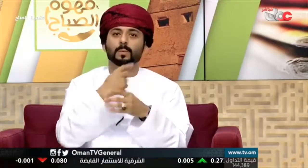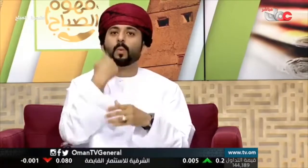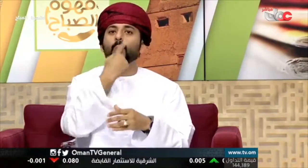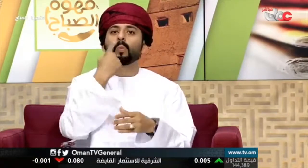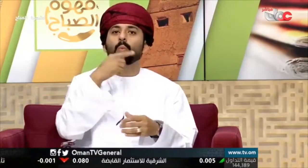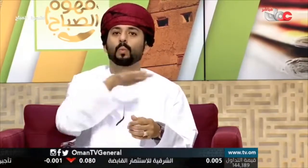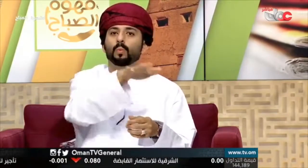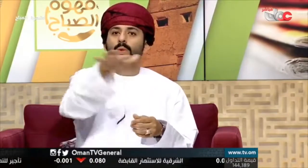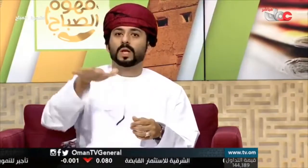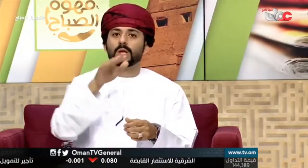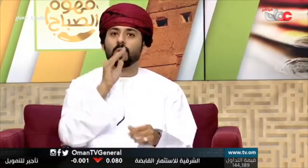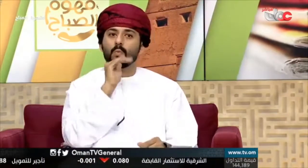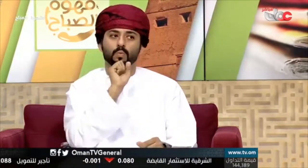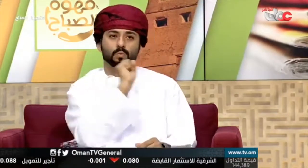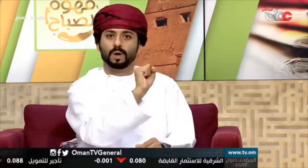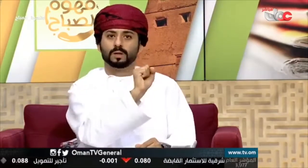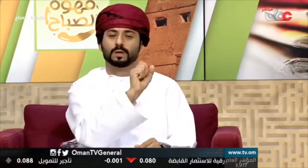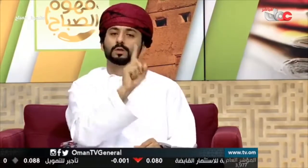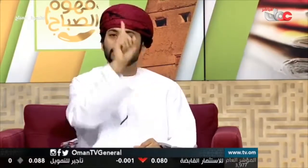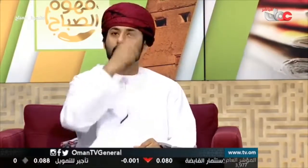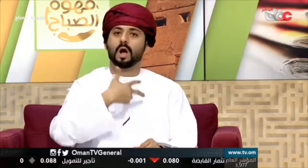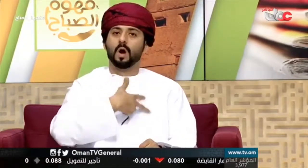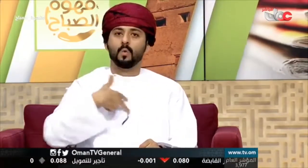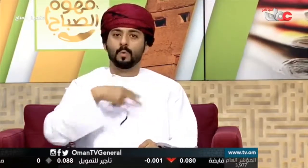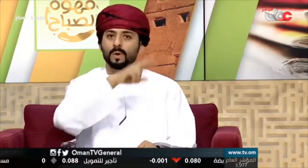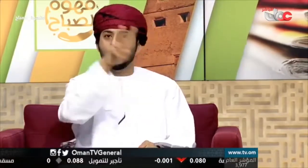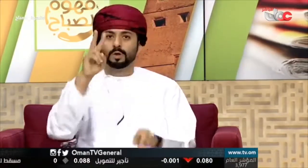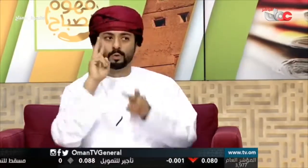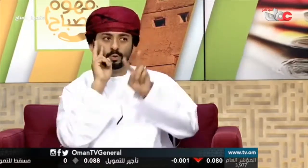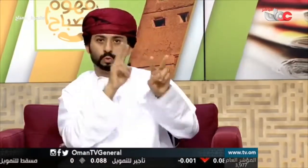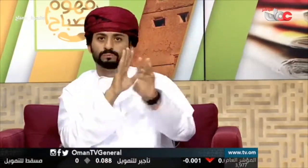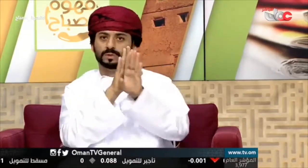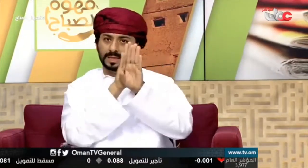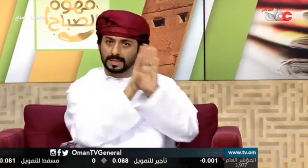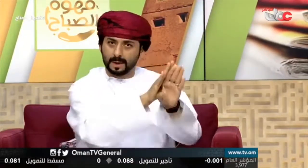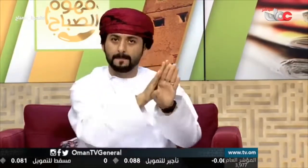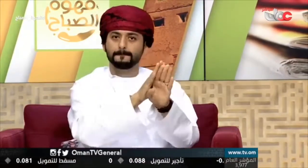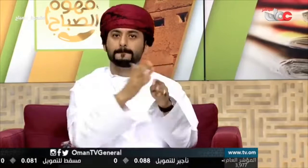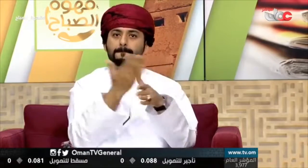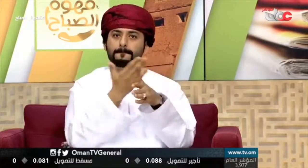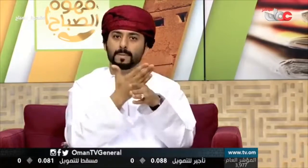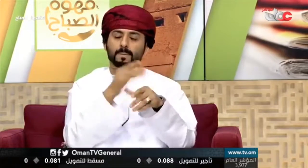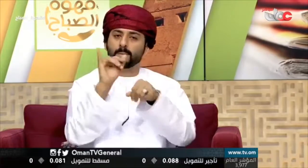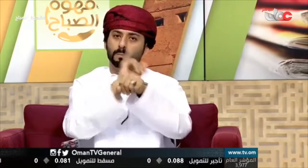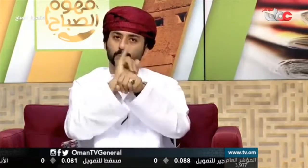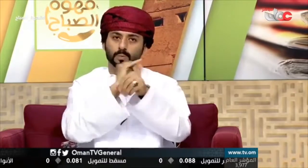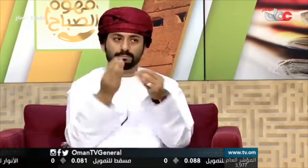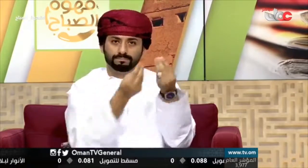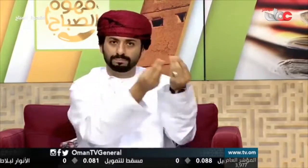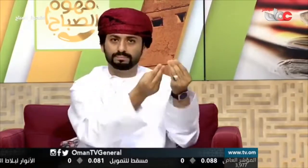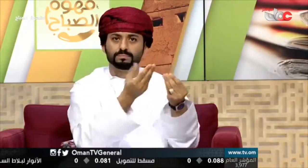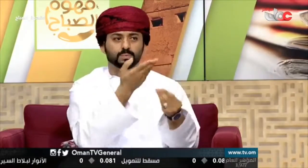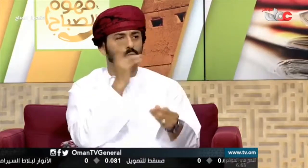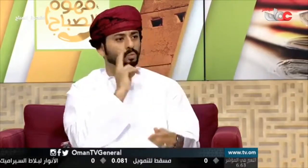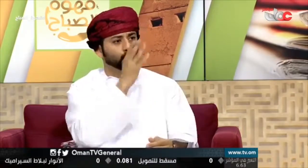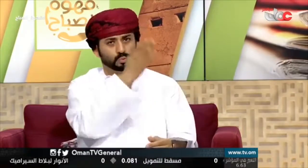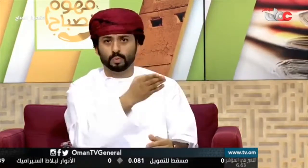وايضا يشكل فائده له وفائده ايضا لاسرته ومجتمعه والوطن، واحنا نشوف ايضا مثل هذه الاشخاص الذين يعتمدون